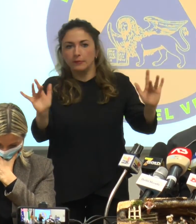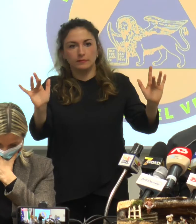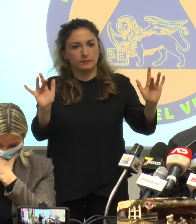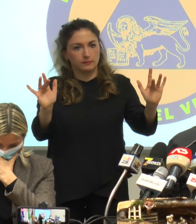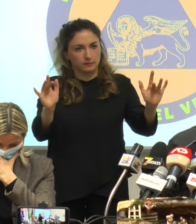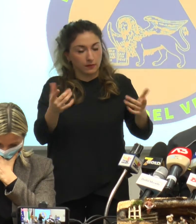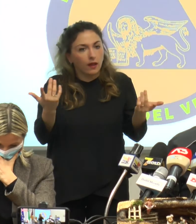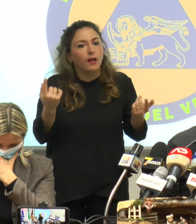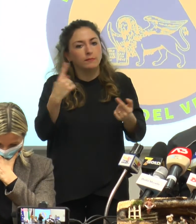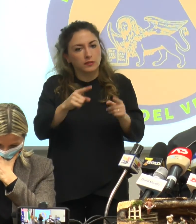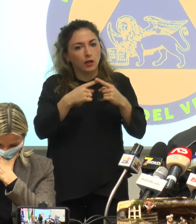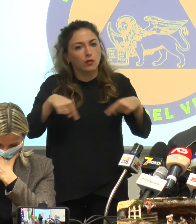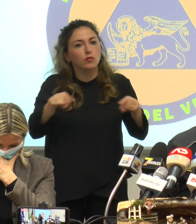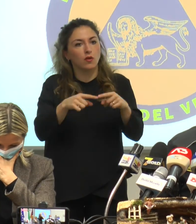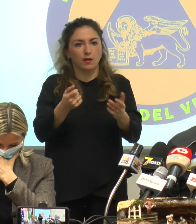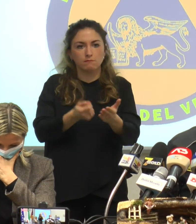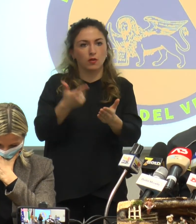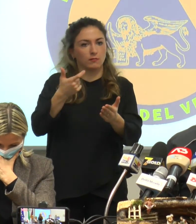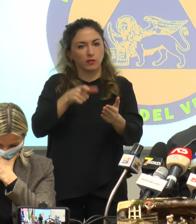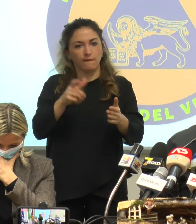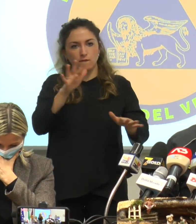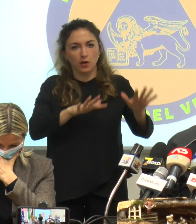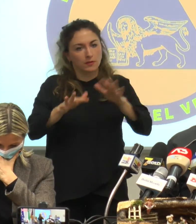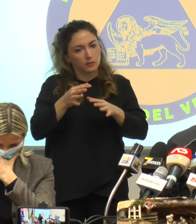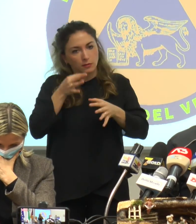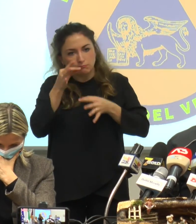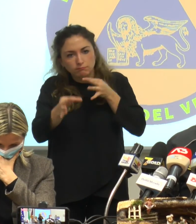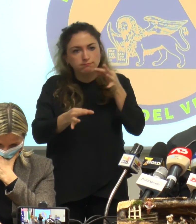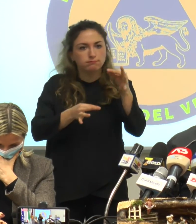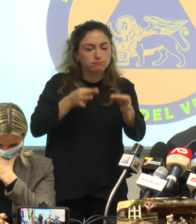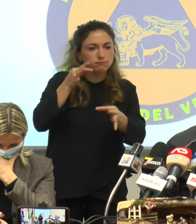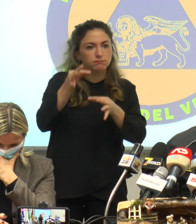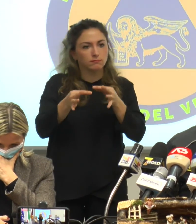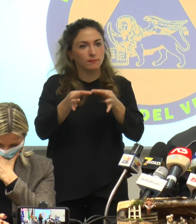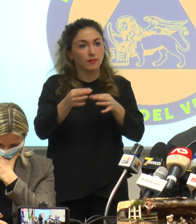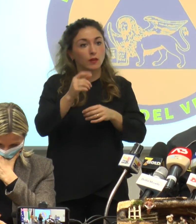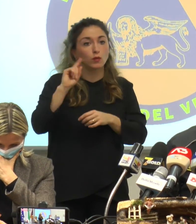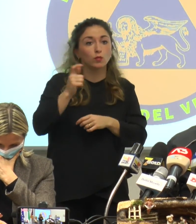vengono fornite tutta una serie di informazioni importanti e che ogni cittadino dovrebbe conoscere.